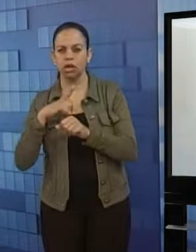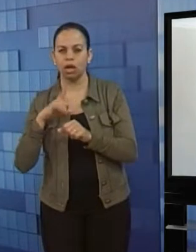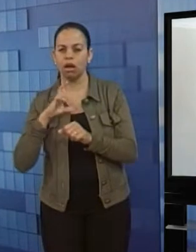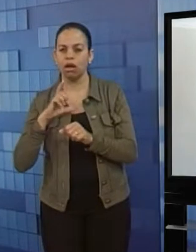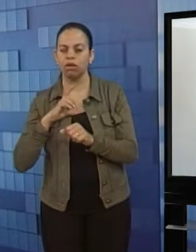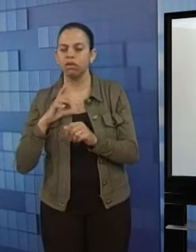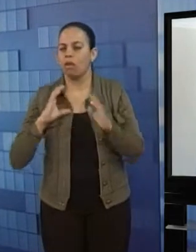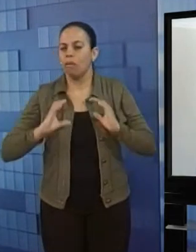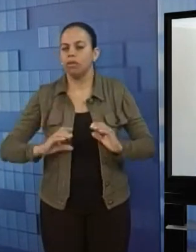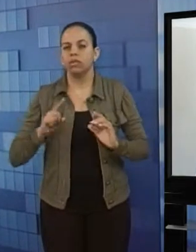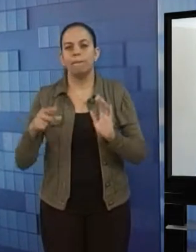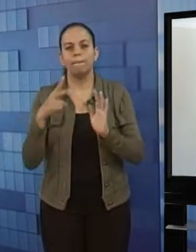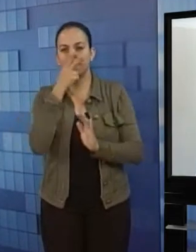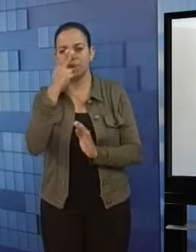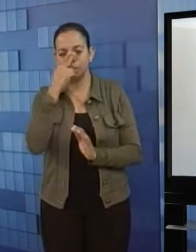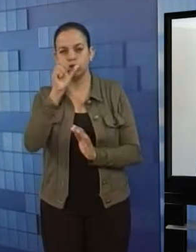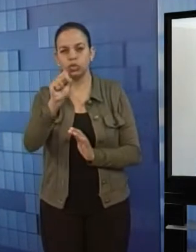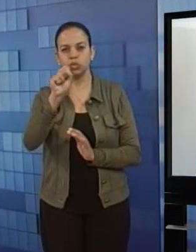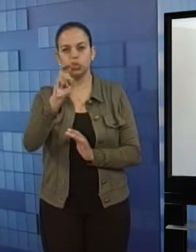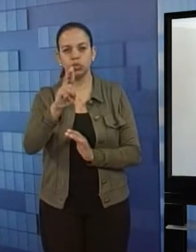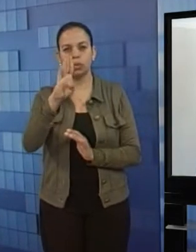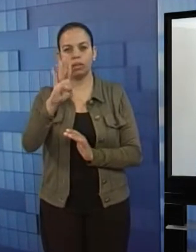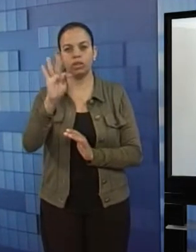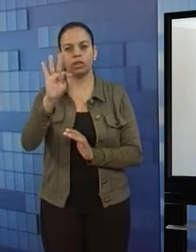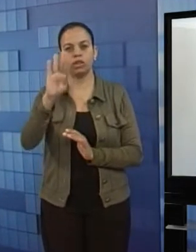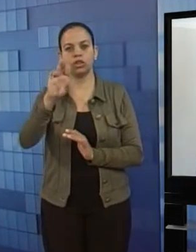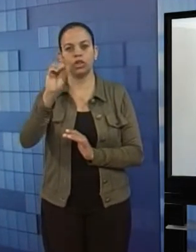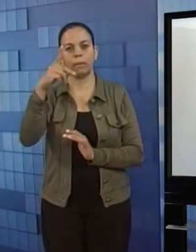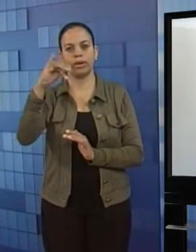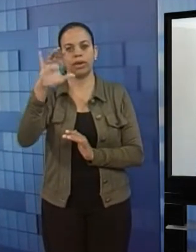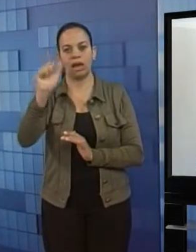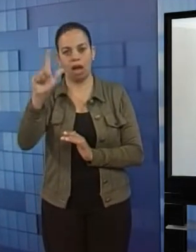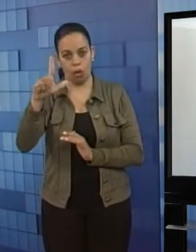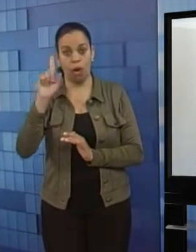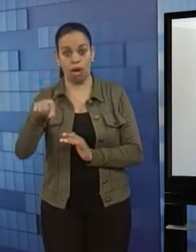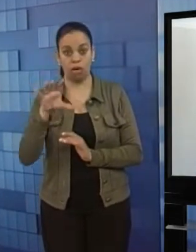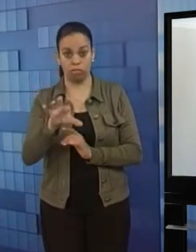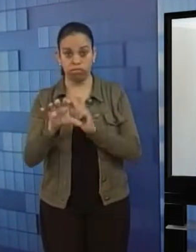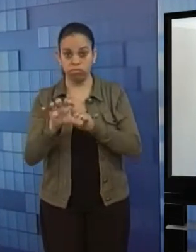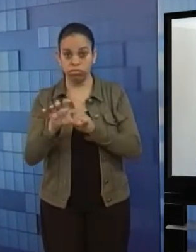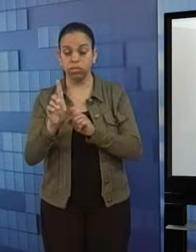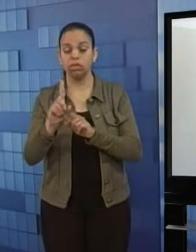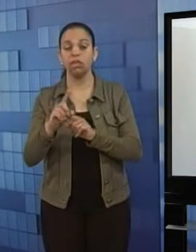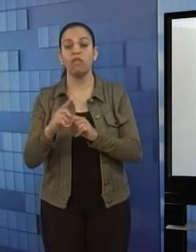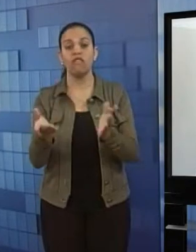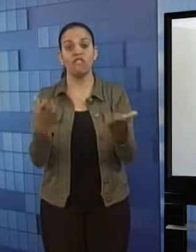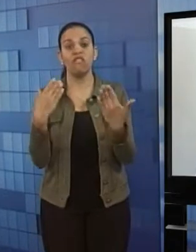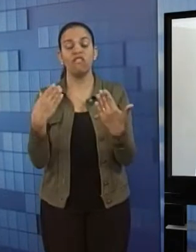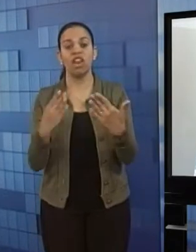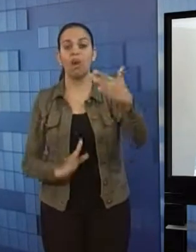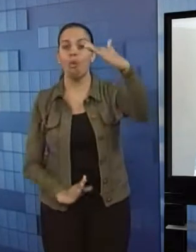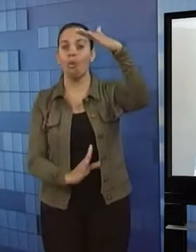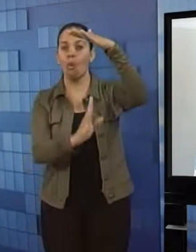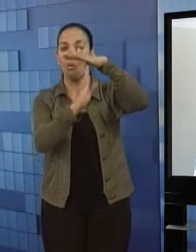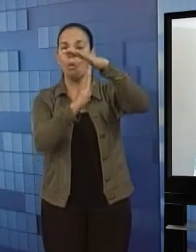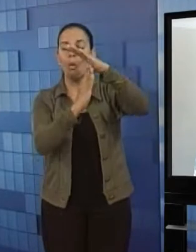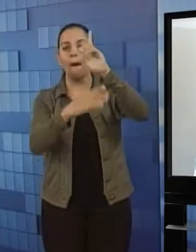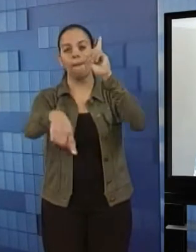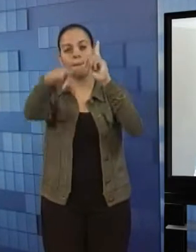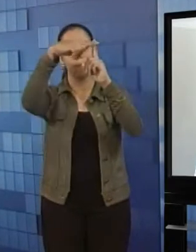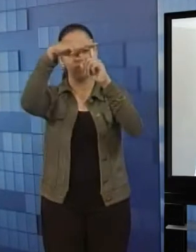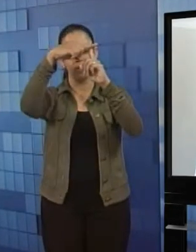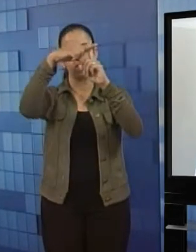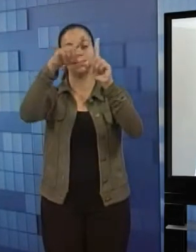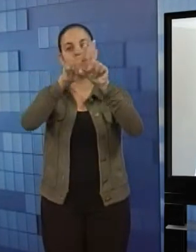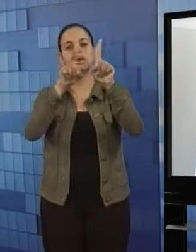um comportamento parecido com o clima subtropical, que é justamente as temperaturas serem muito altas no verão e muito baixas no